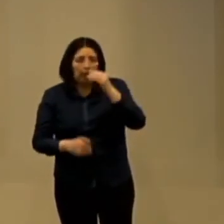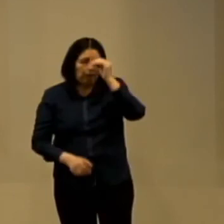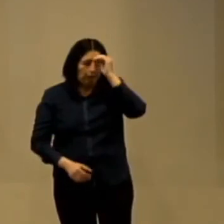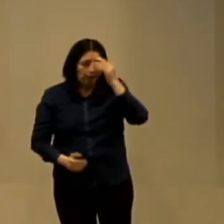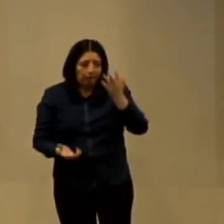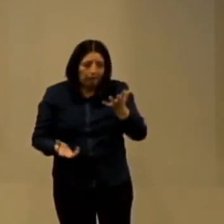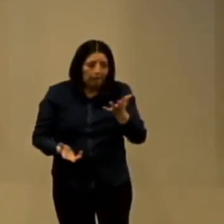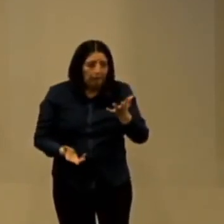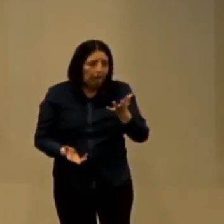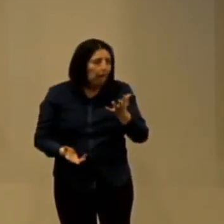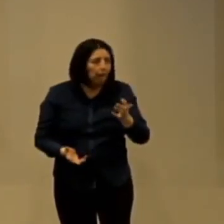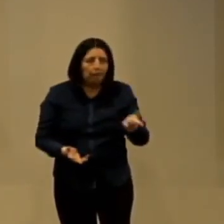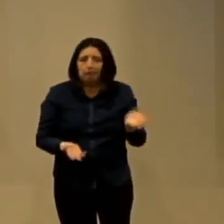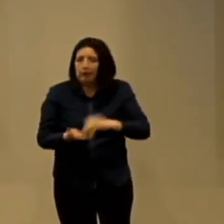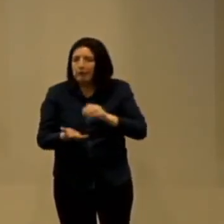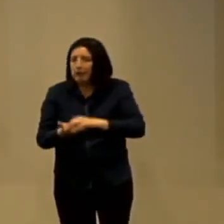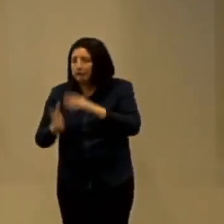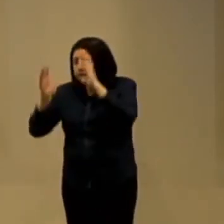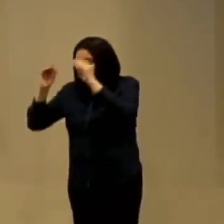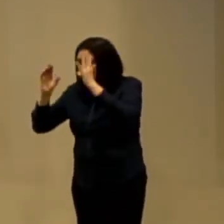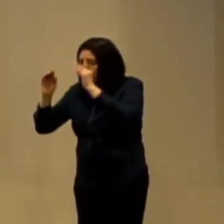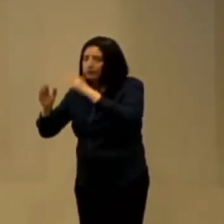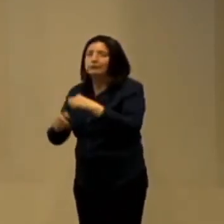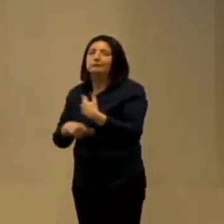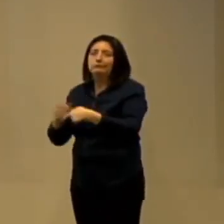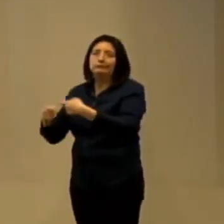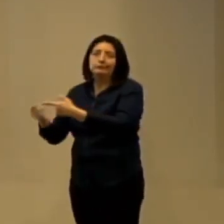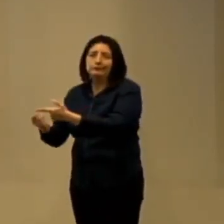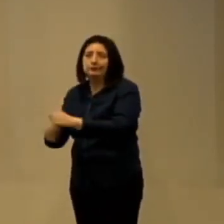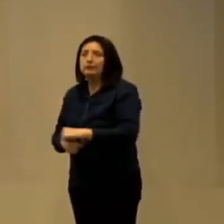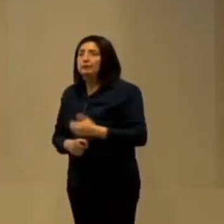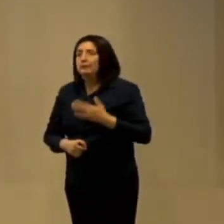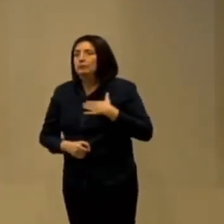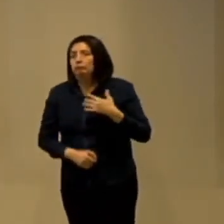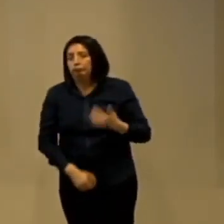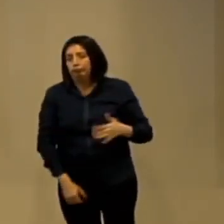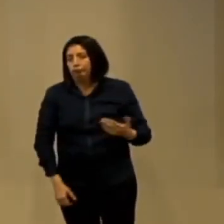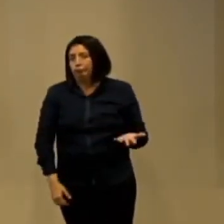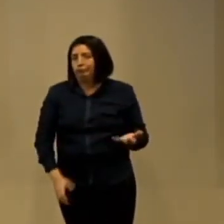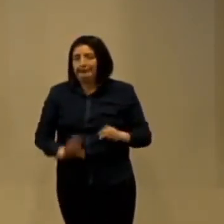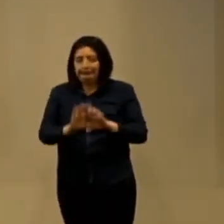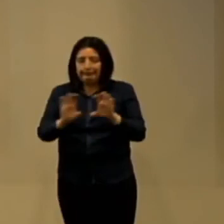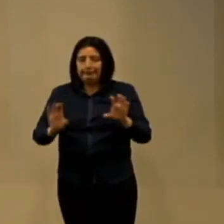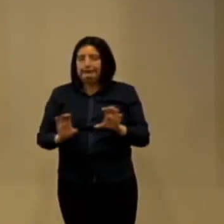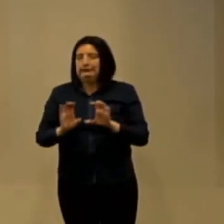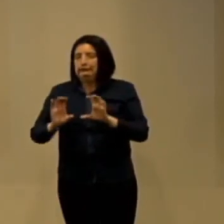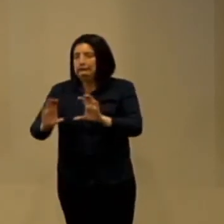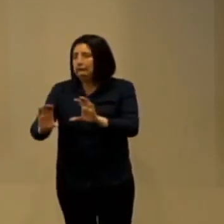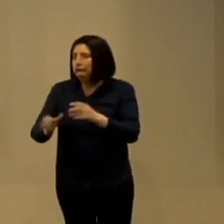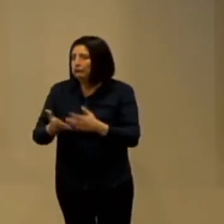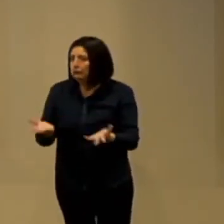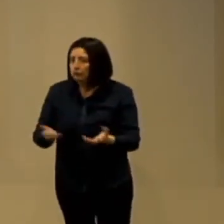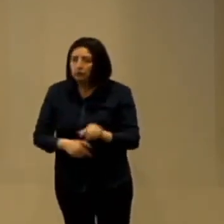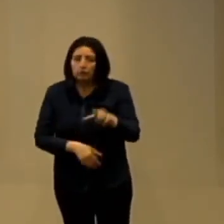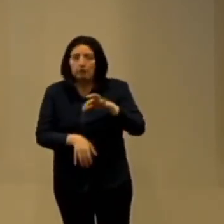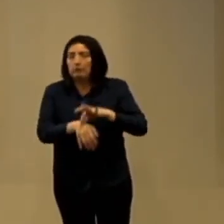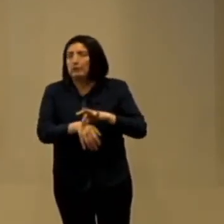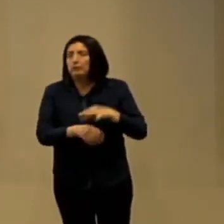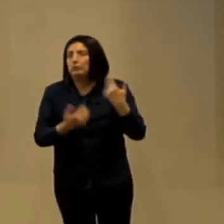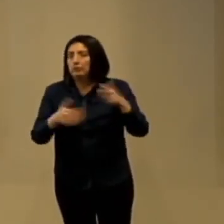tenemos que estar invirtiendo en capacitarlos y capacitarlos constantemente. Para mí es un sueño, por ejemplo, que la certificación debiera ser una competencia cuando el médico